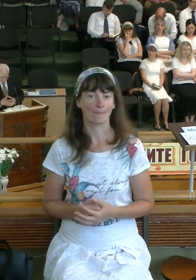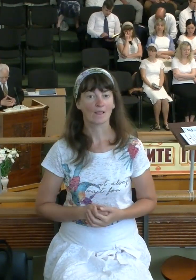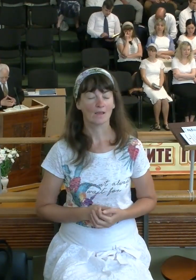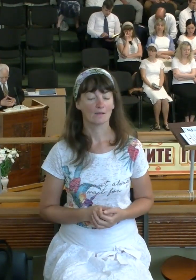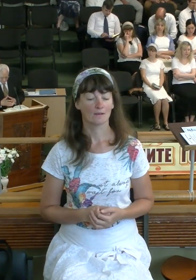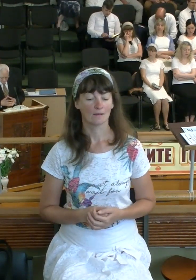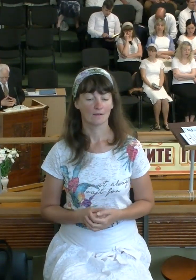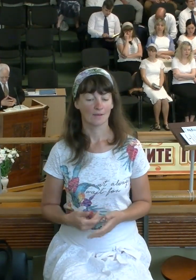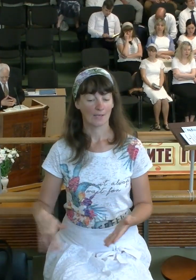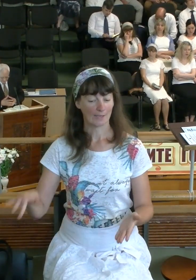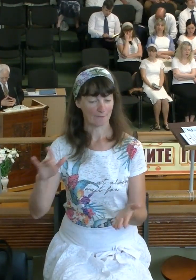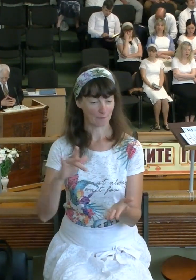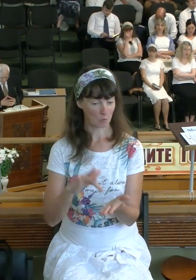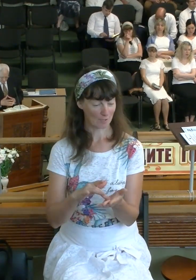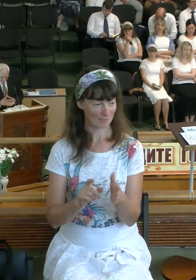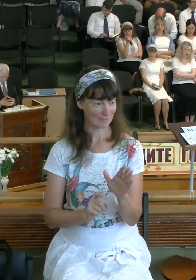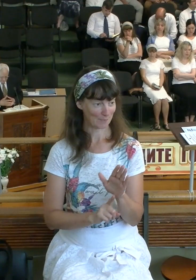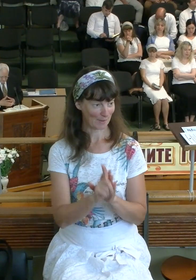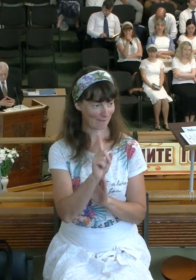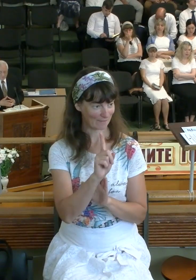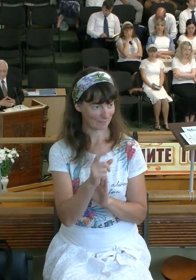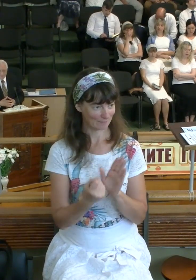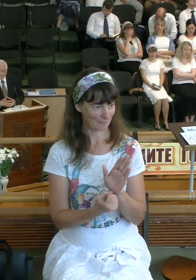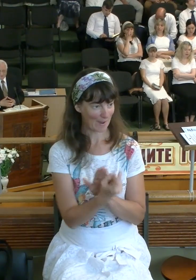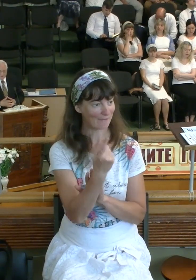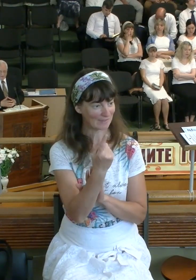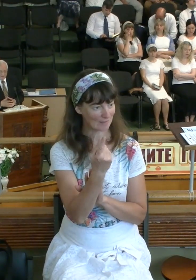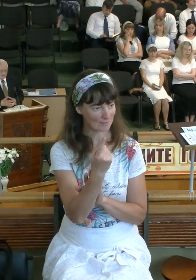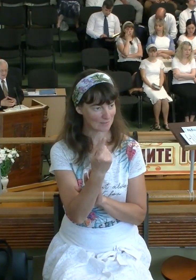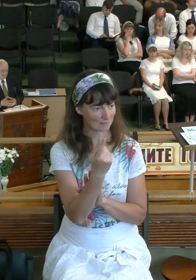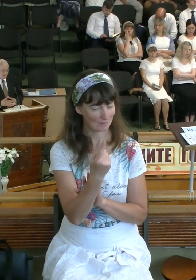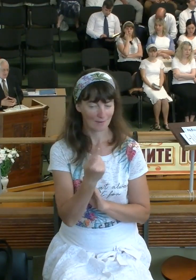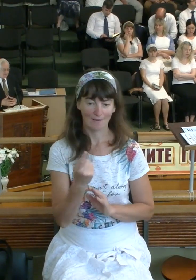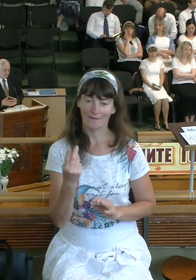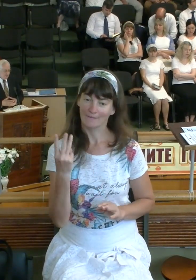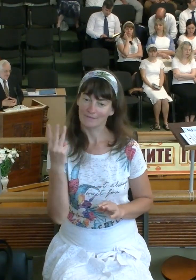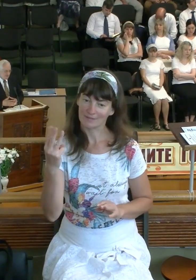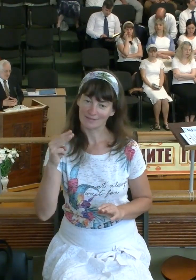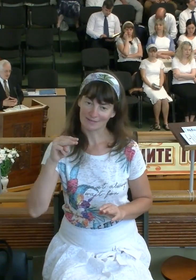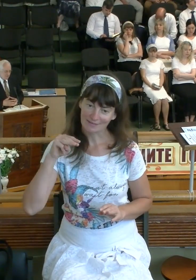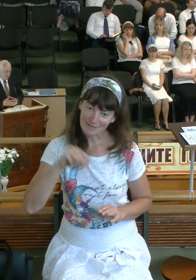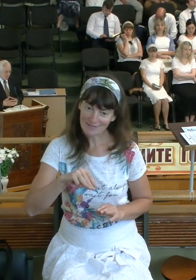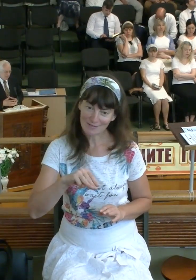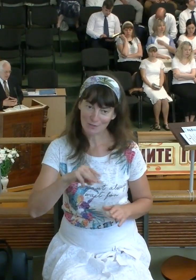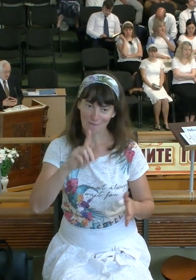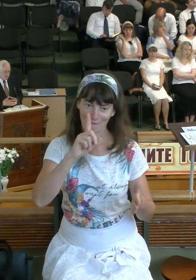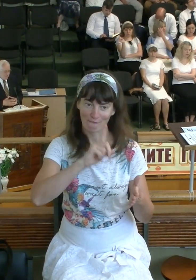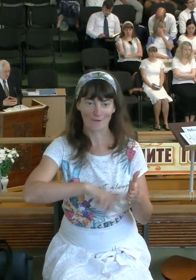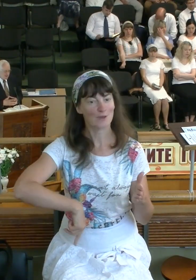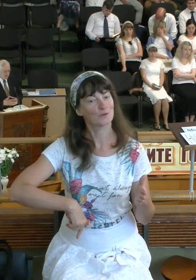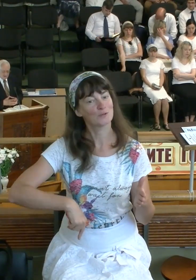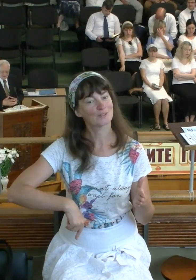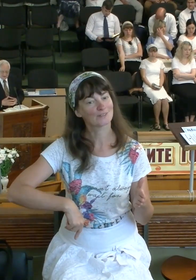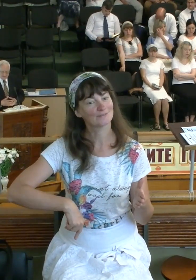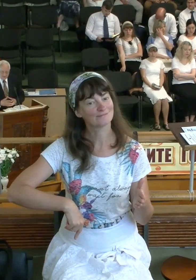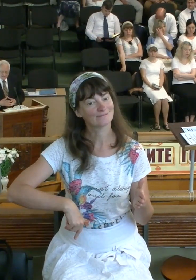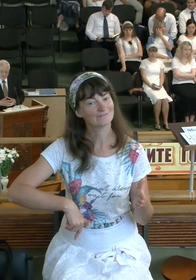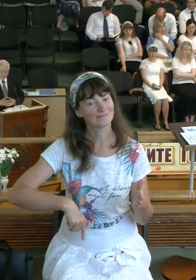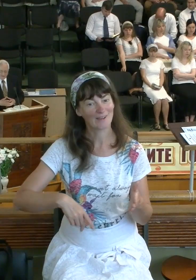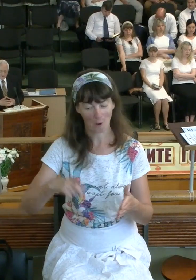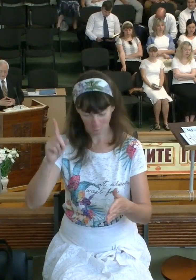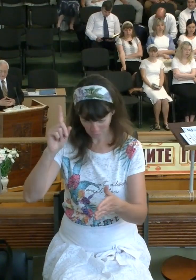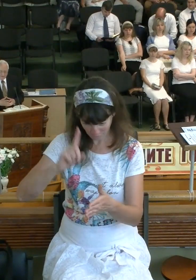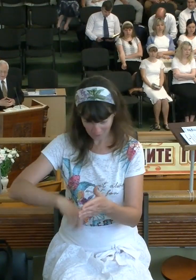городе появилось 3000 совершенно новых людей. Они уверовали, они приняли